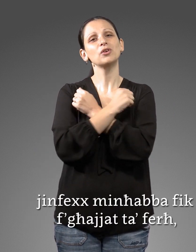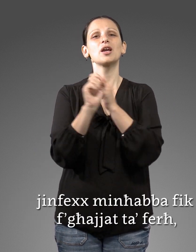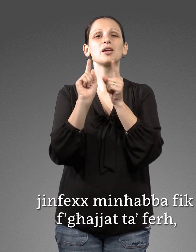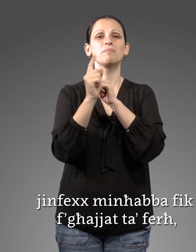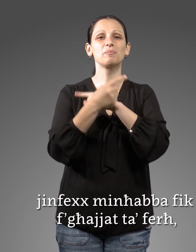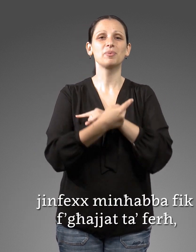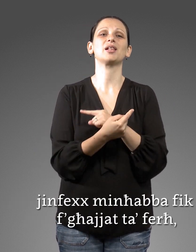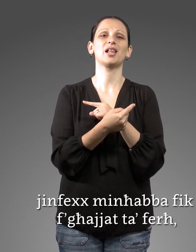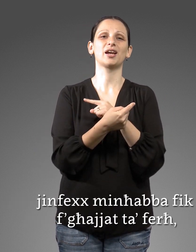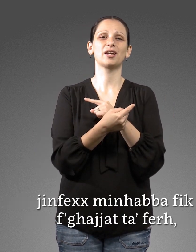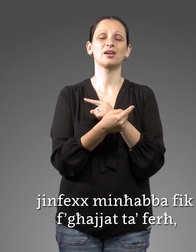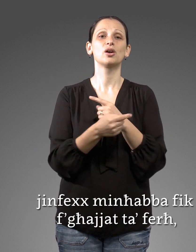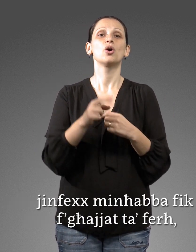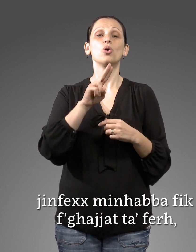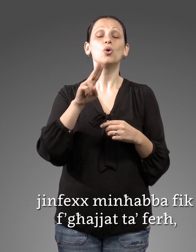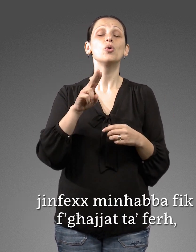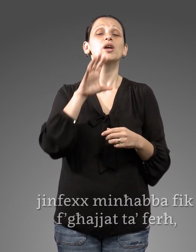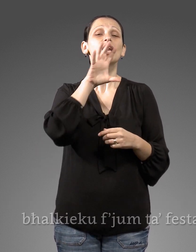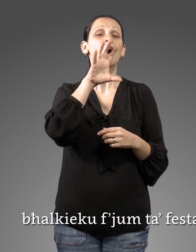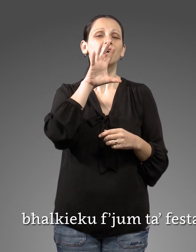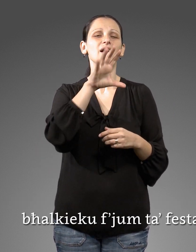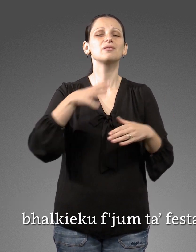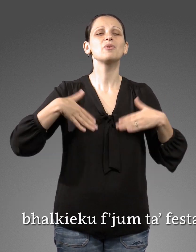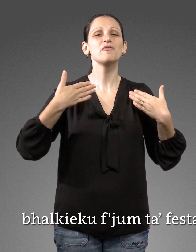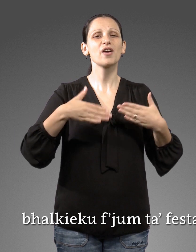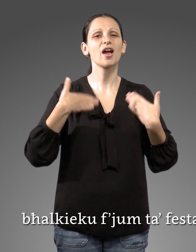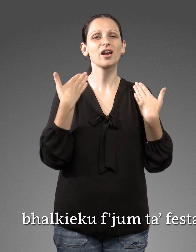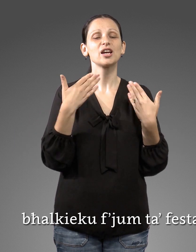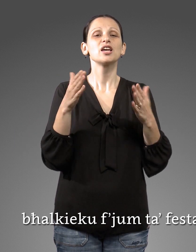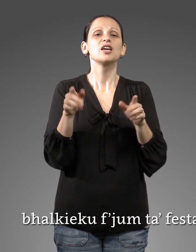-fex minn-ħabba fik fajjat ta-ferħ Palli kjeku f-fjum ta-festa